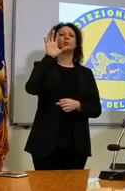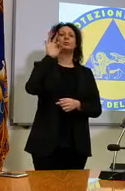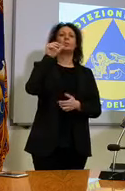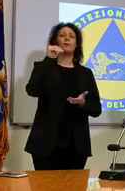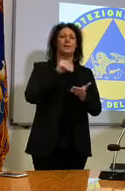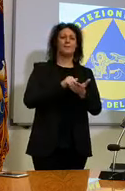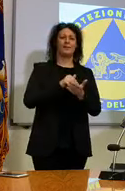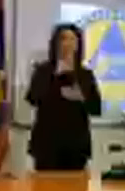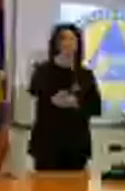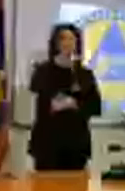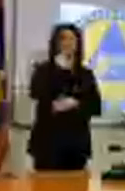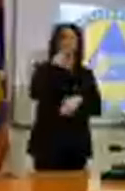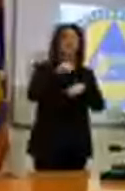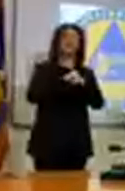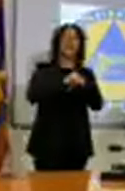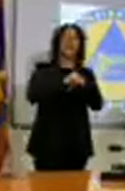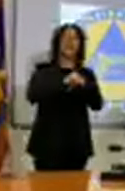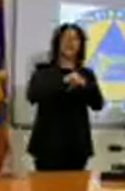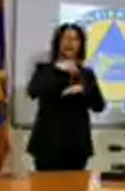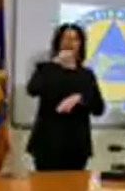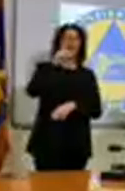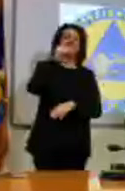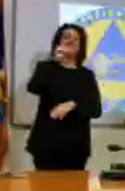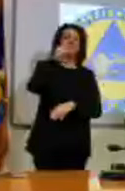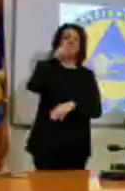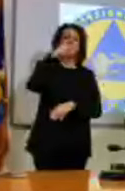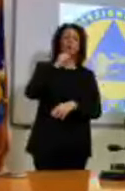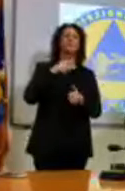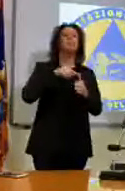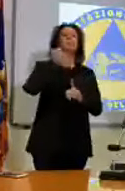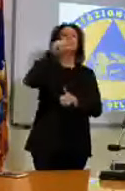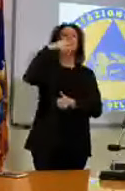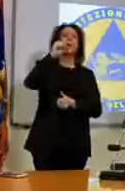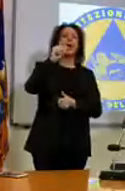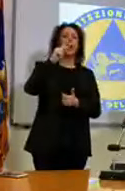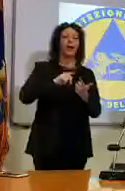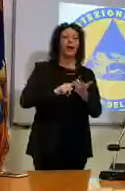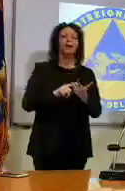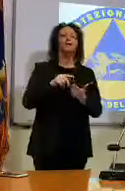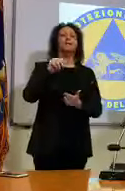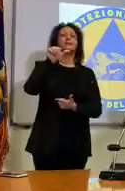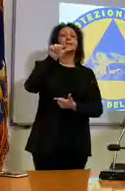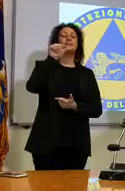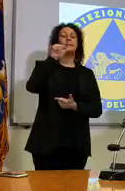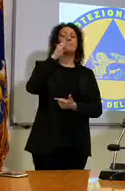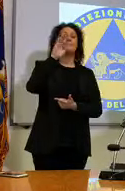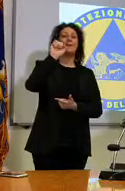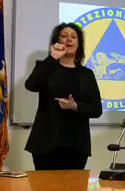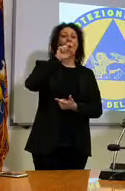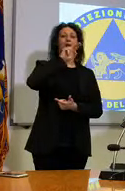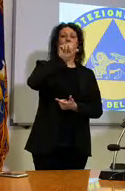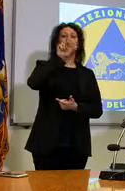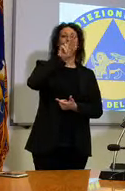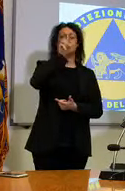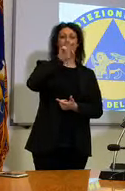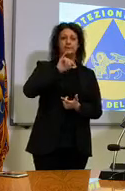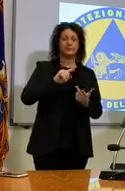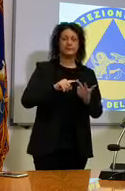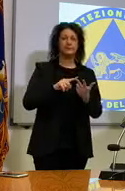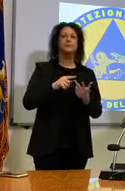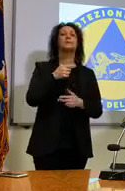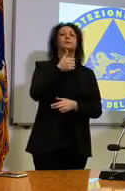la tutela del formaggio grana padano, 200.000 euro SPAC, 200.000 euro Biasuzzi che l'ho ricordato anche ieri,